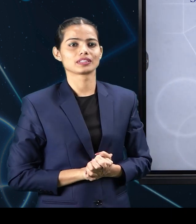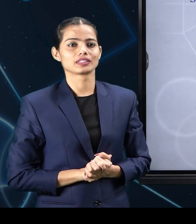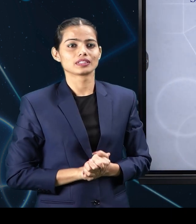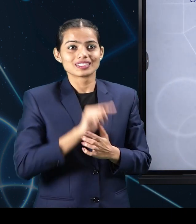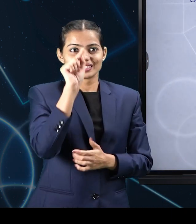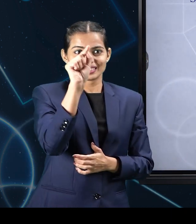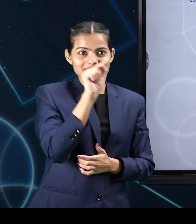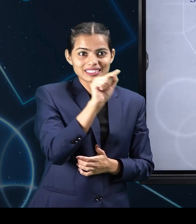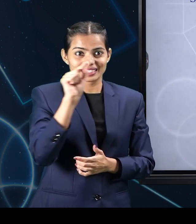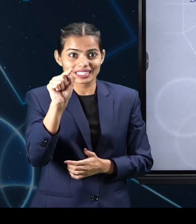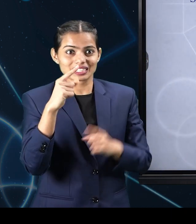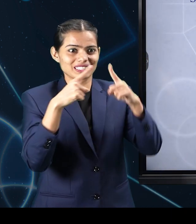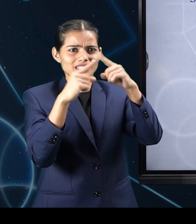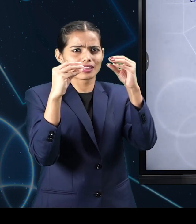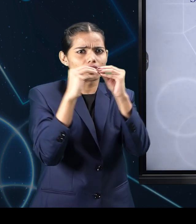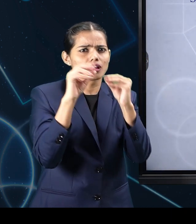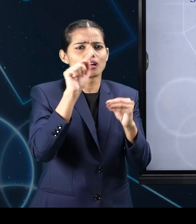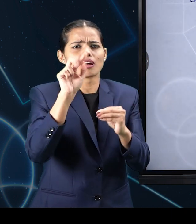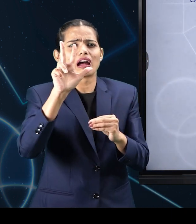TB = 8 సెంటీమీటర్లు.